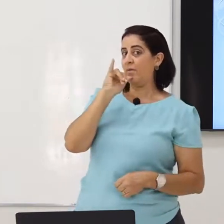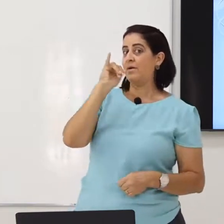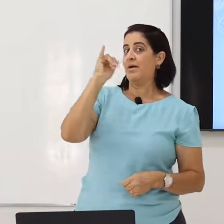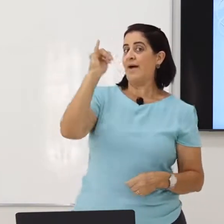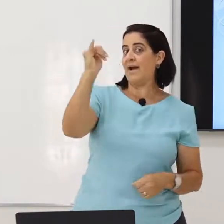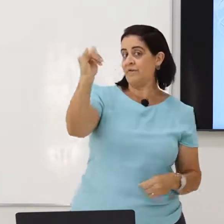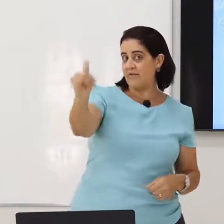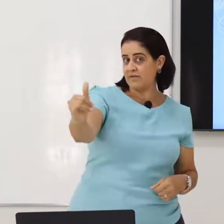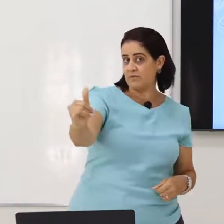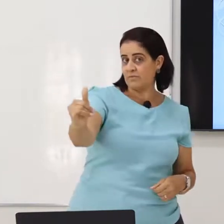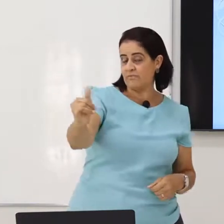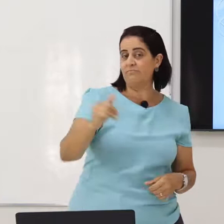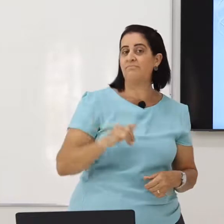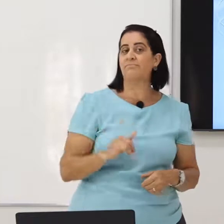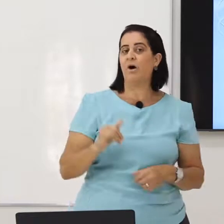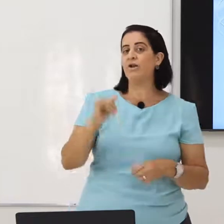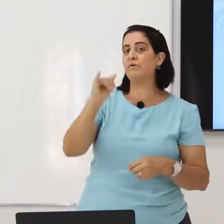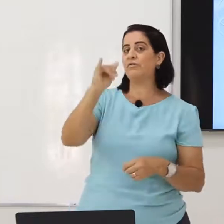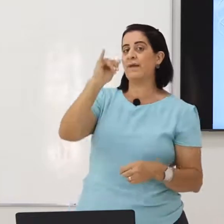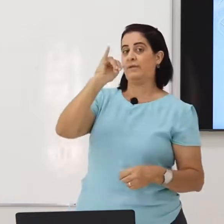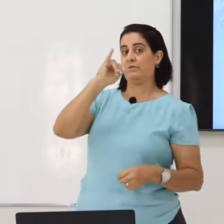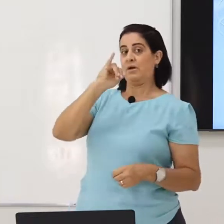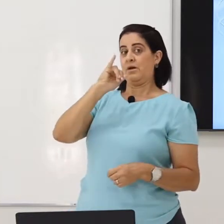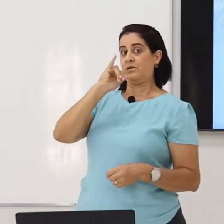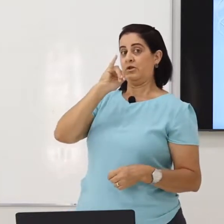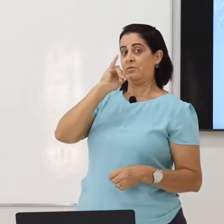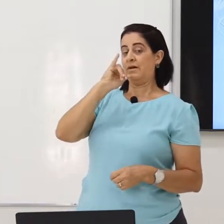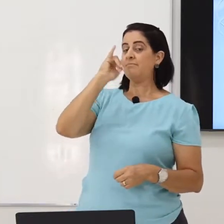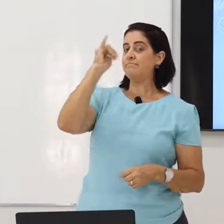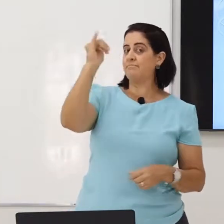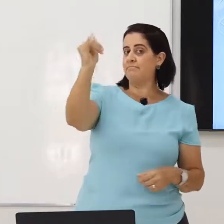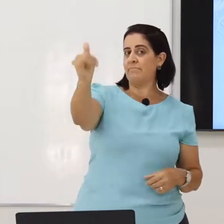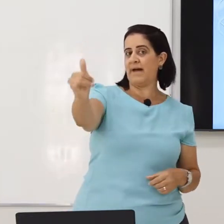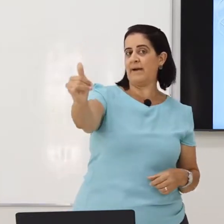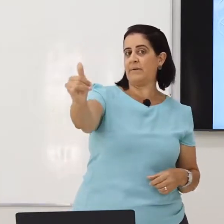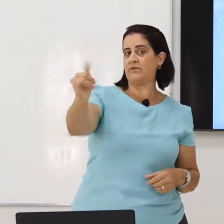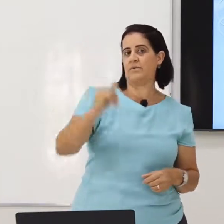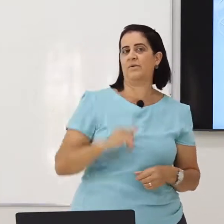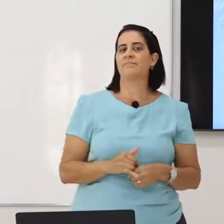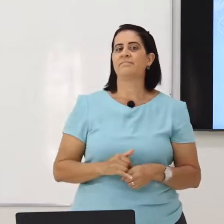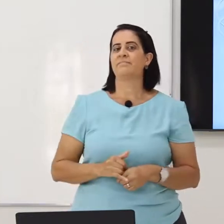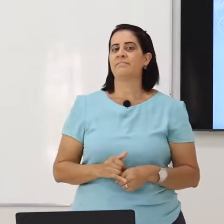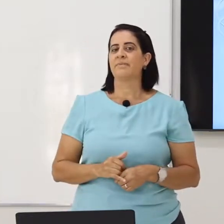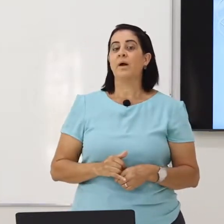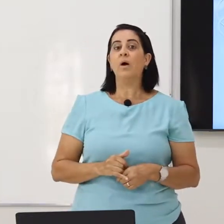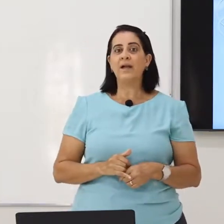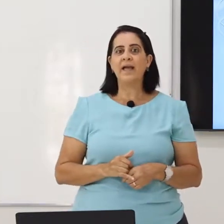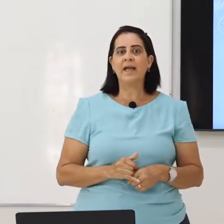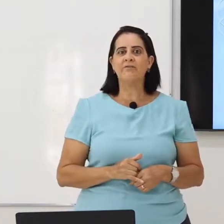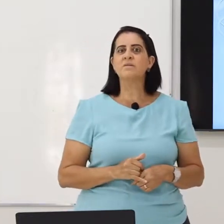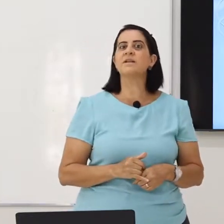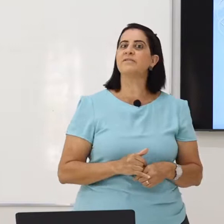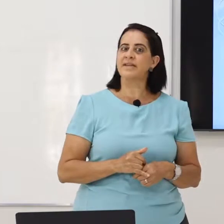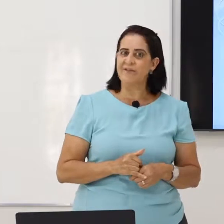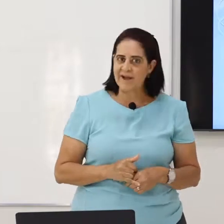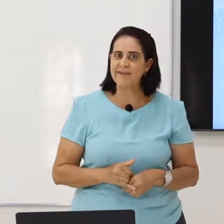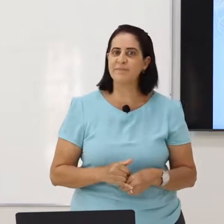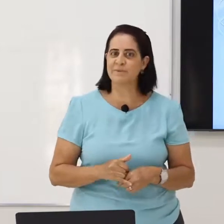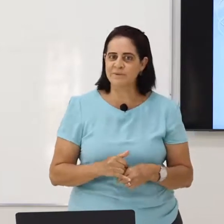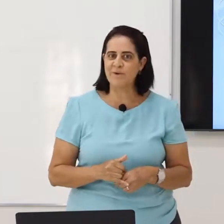Eu aviso. Olha o movimento. De mim para a pessoa. Ok, vamos avisar várias